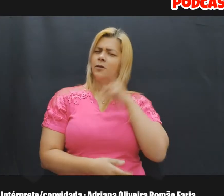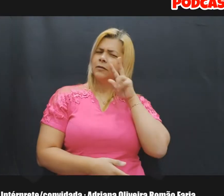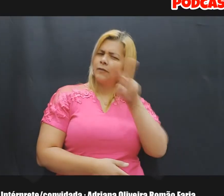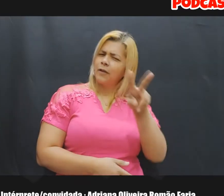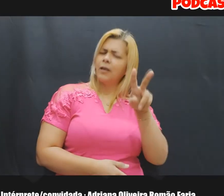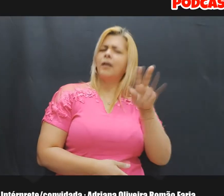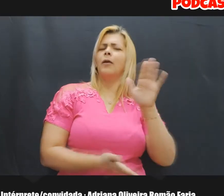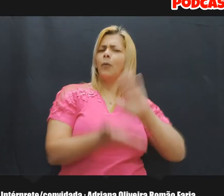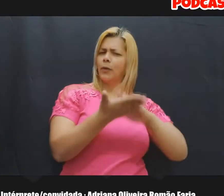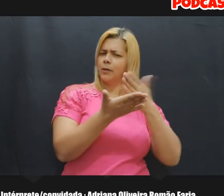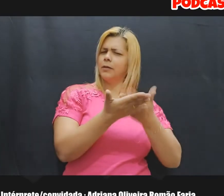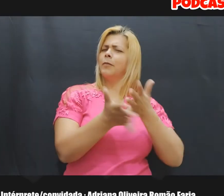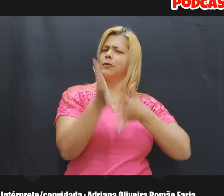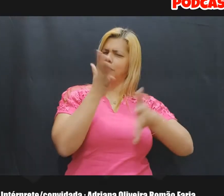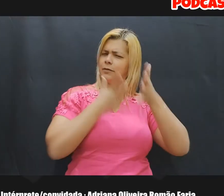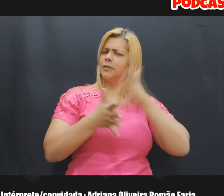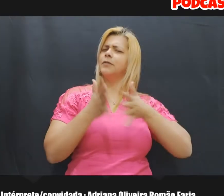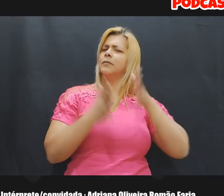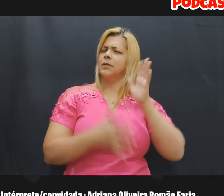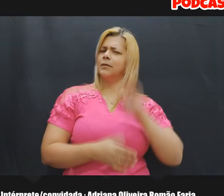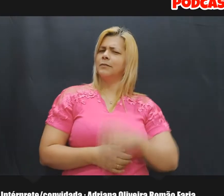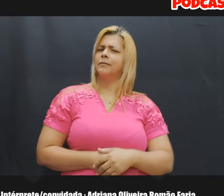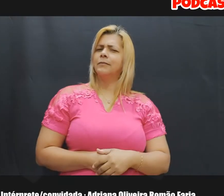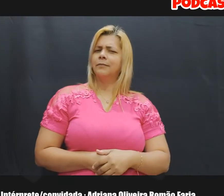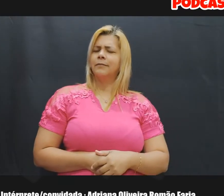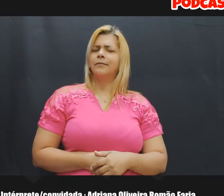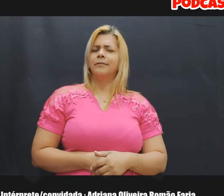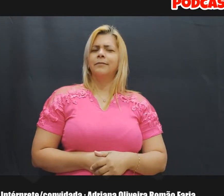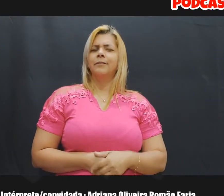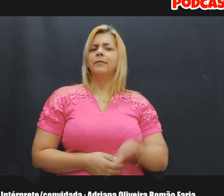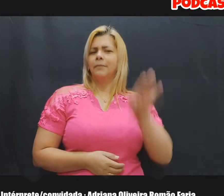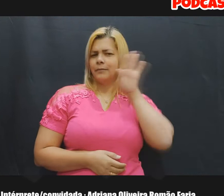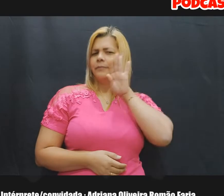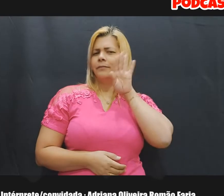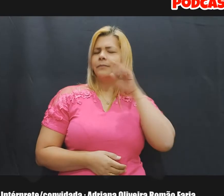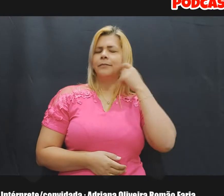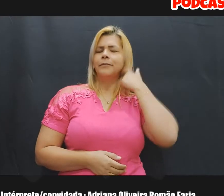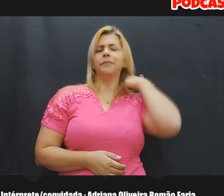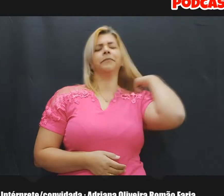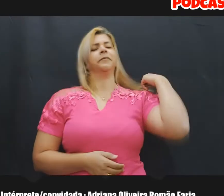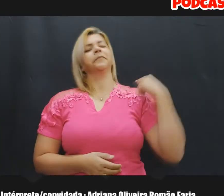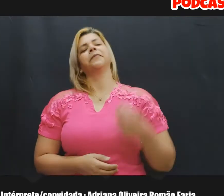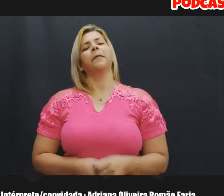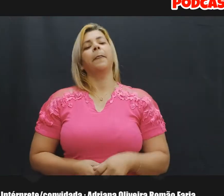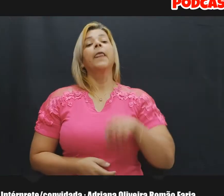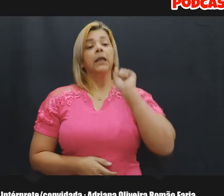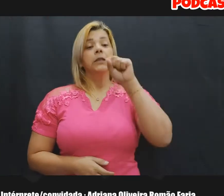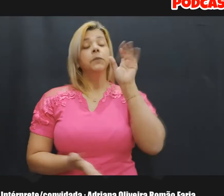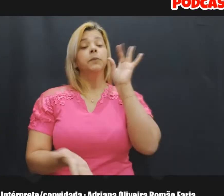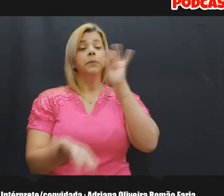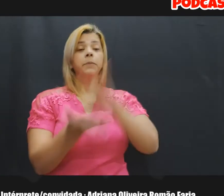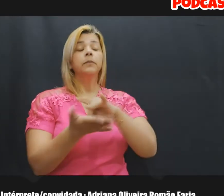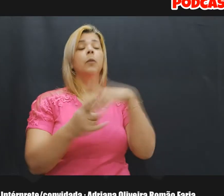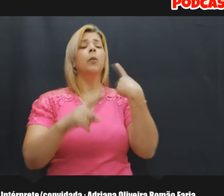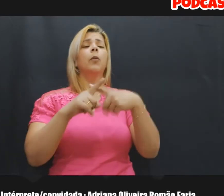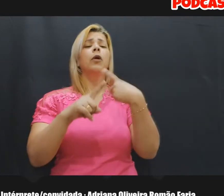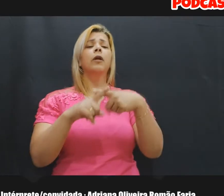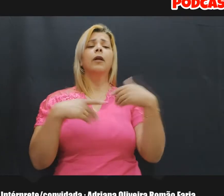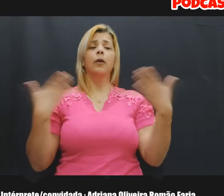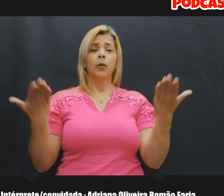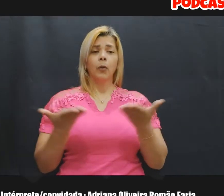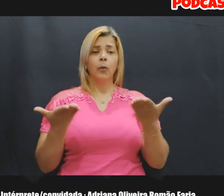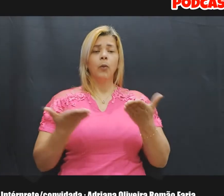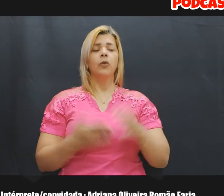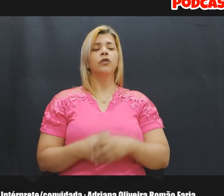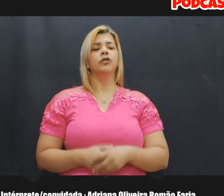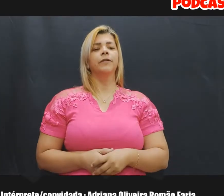né? E isso é interessante. Pode falar, por favor. Sim, é verdade, porque hoje